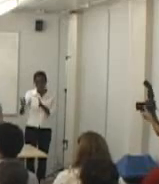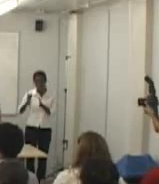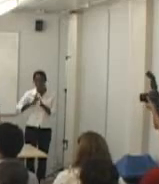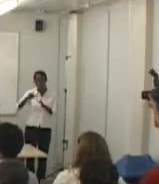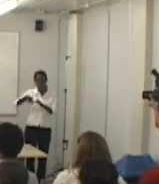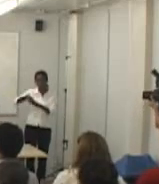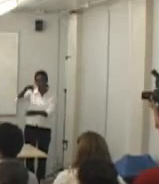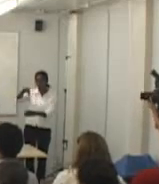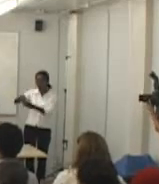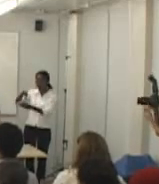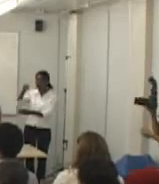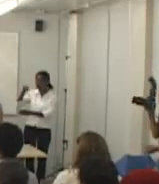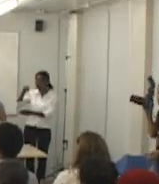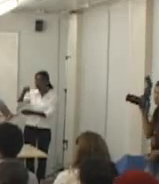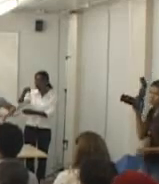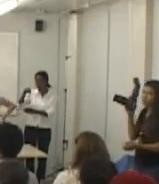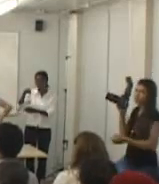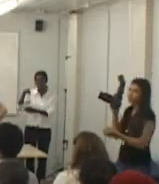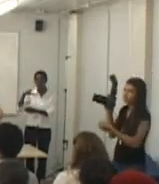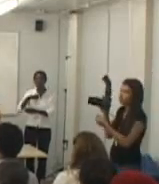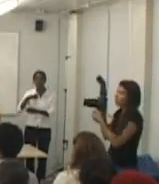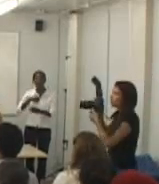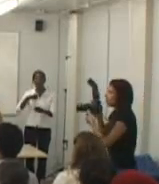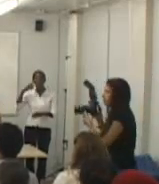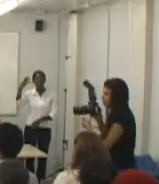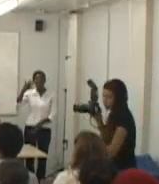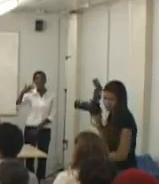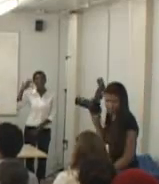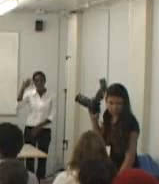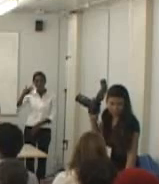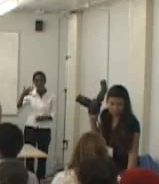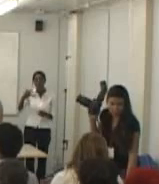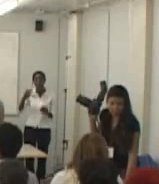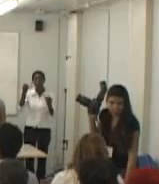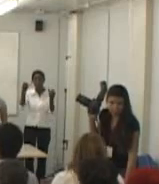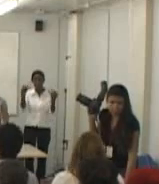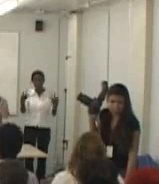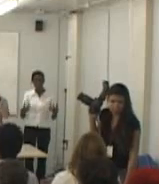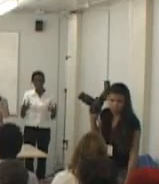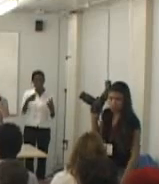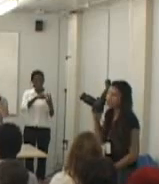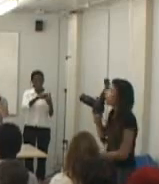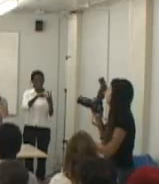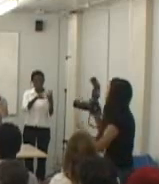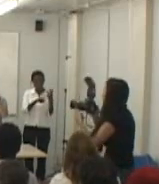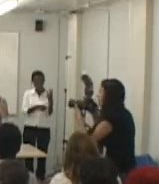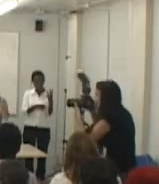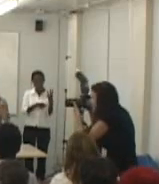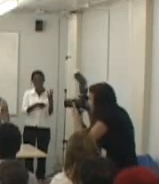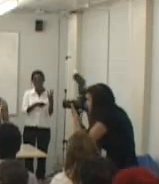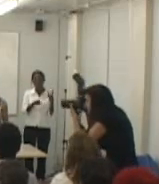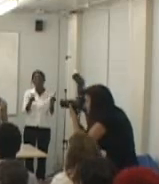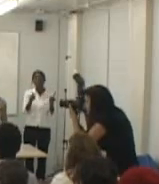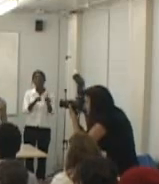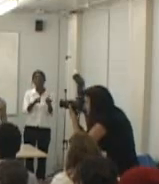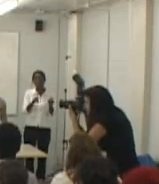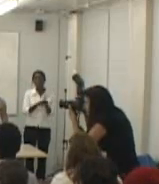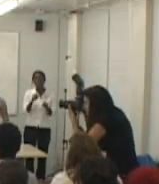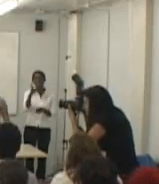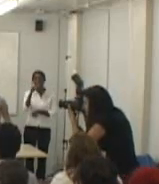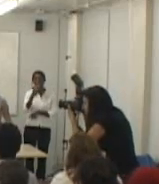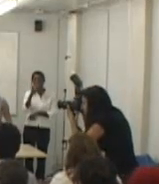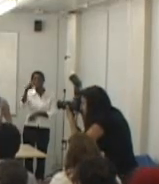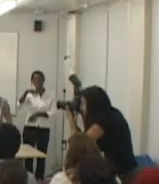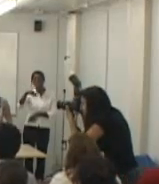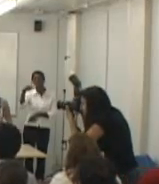a ordem haverá apresentação dos três candidatos das três chapas tá que terão 15 minutos para